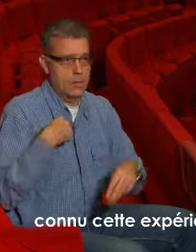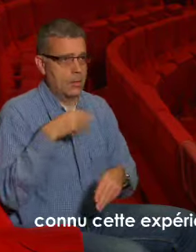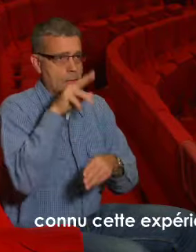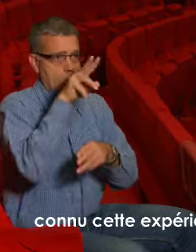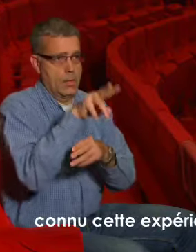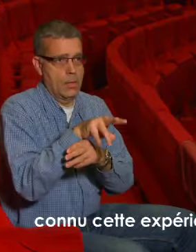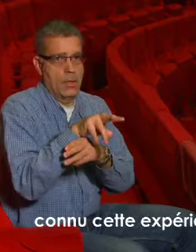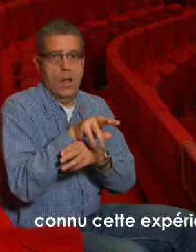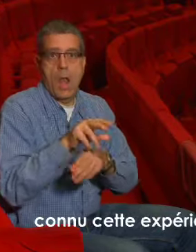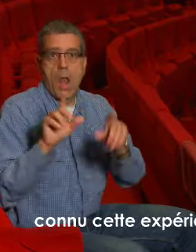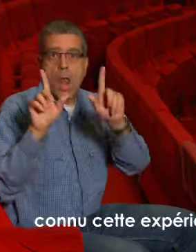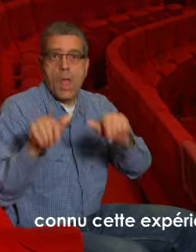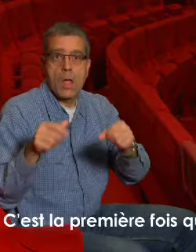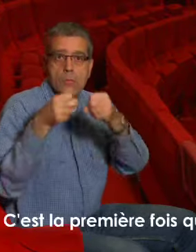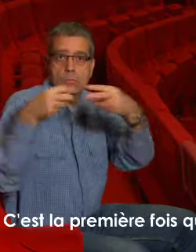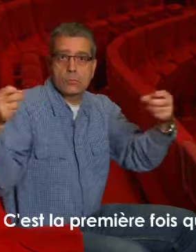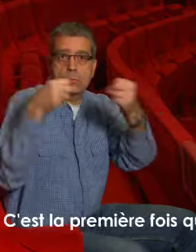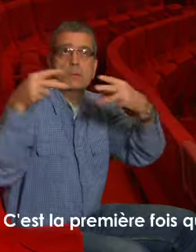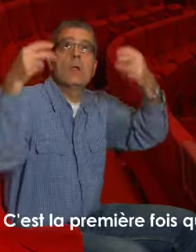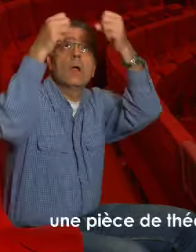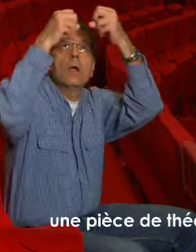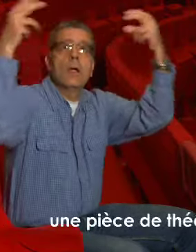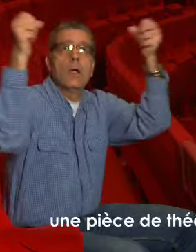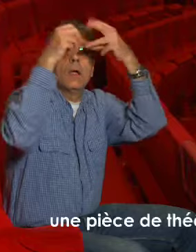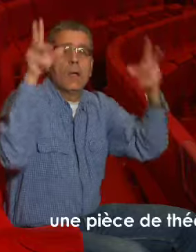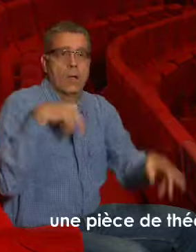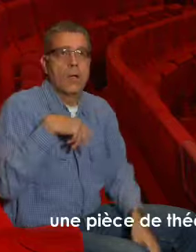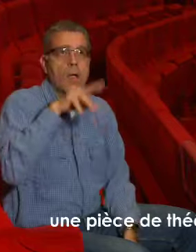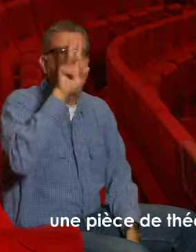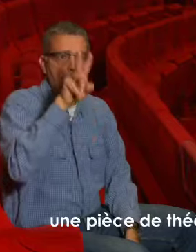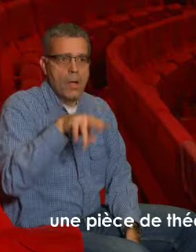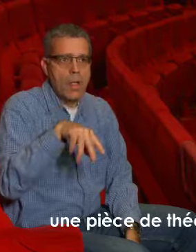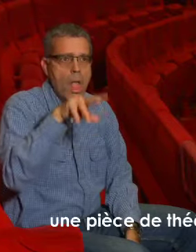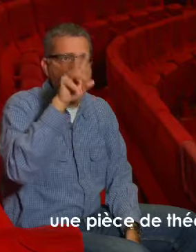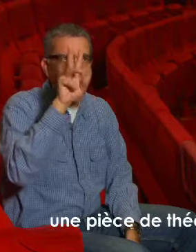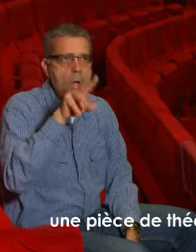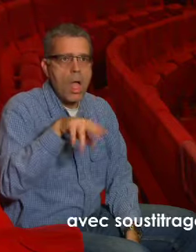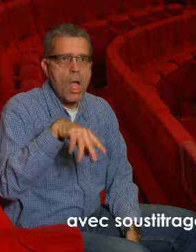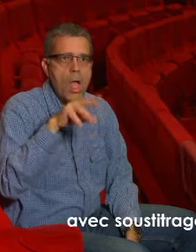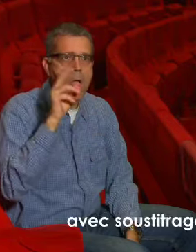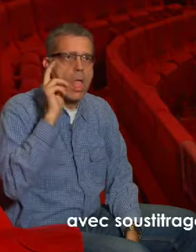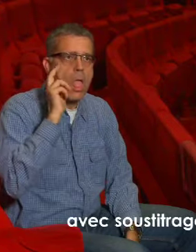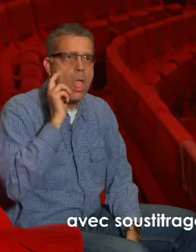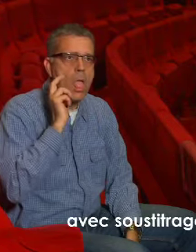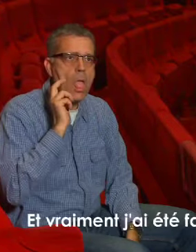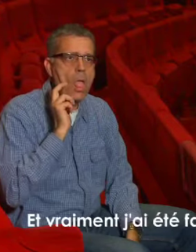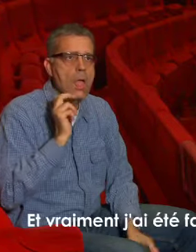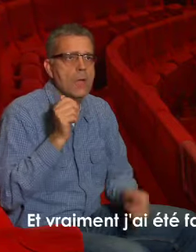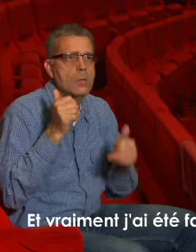connu cette expérience. C'est la première fois que je vois une pièce de théâtre avec sous-titrage. Et vraiment,